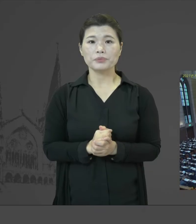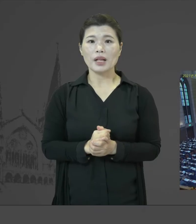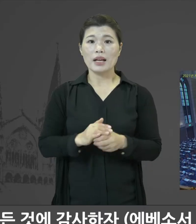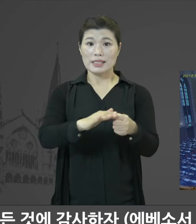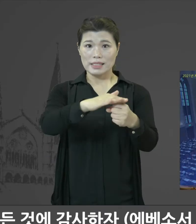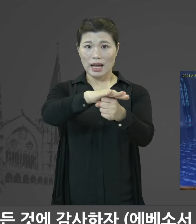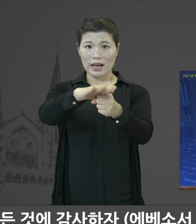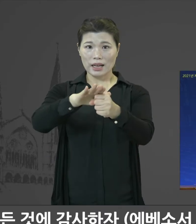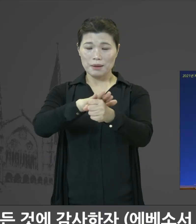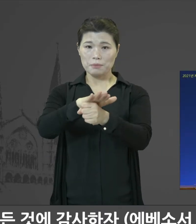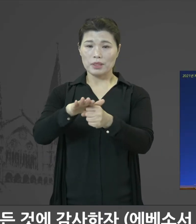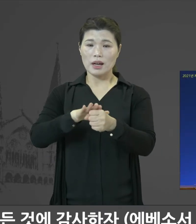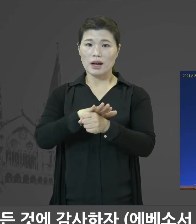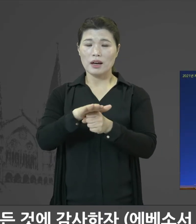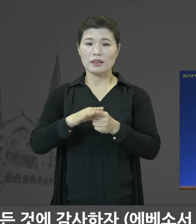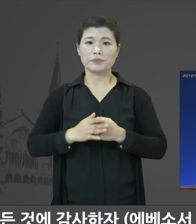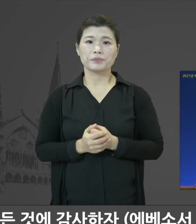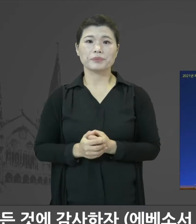사랑합니다.